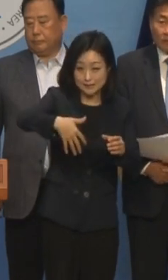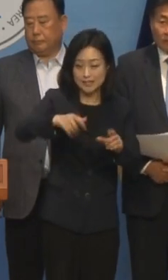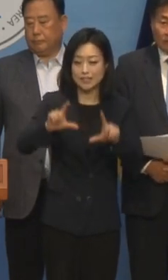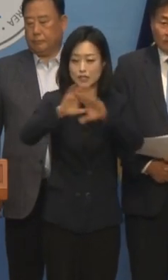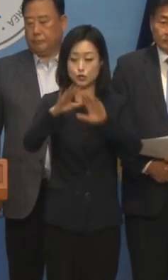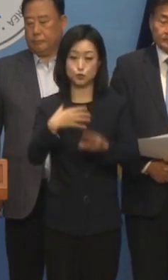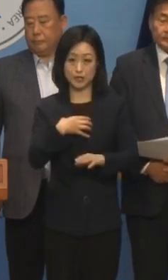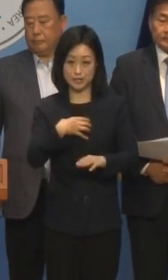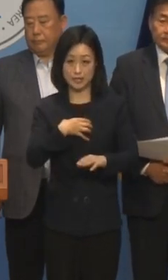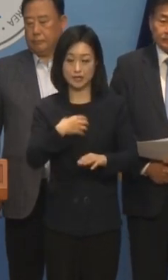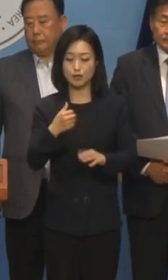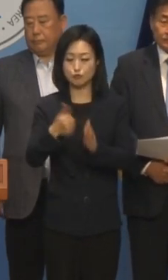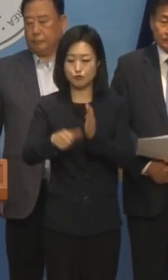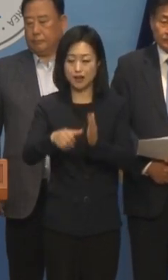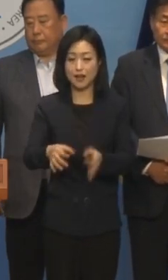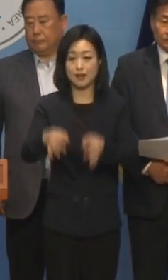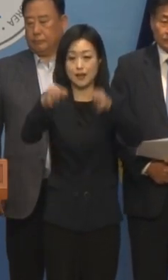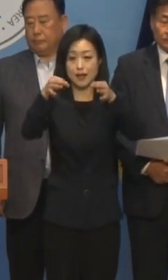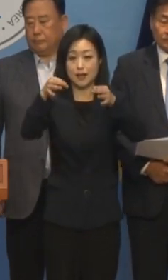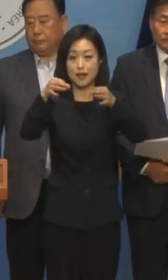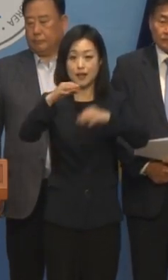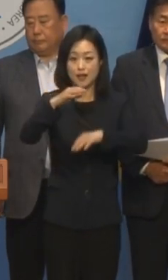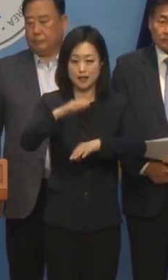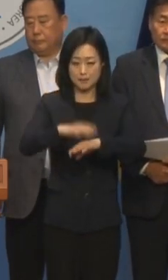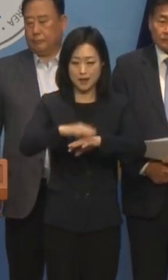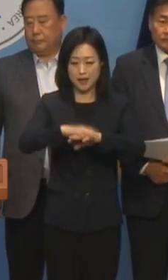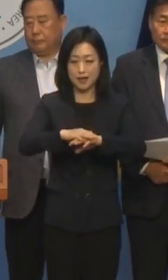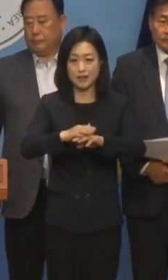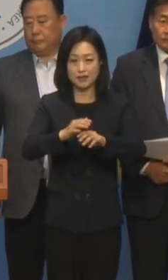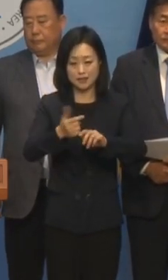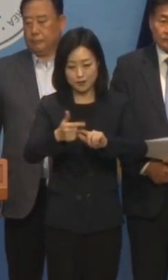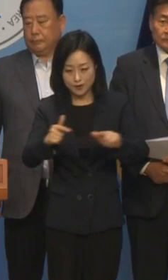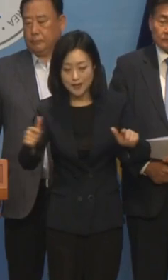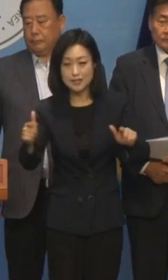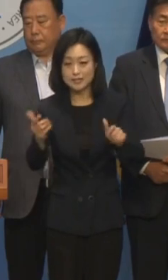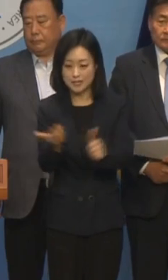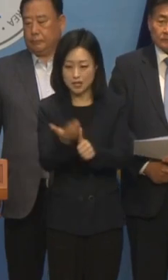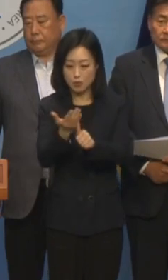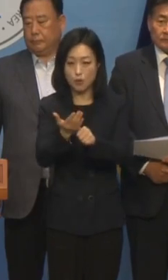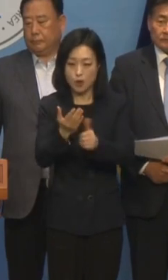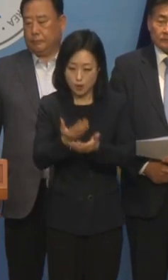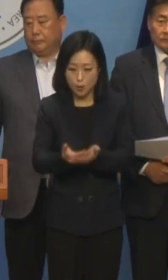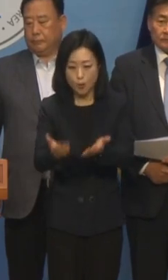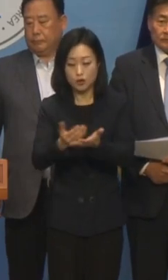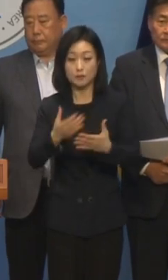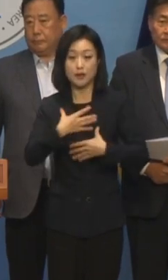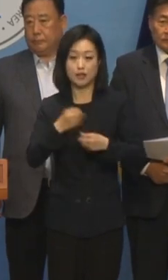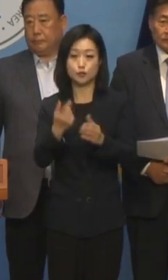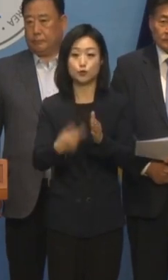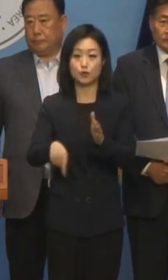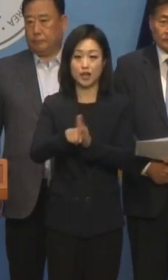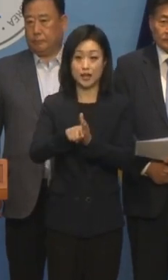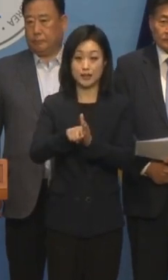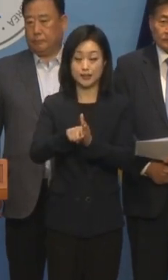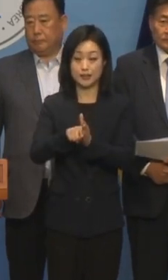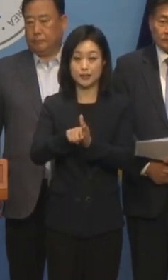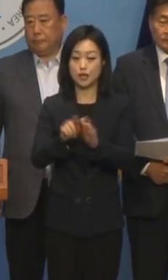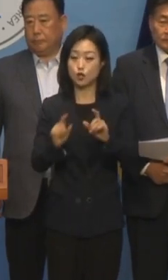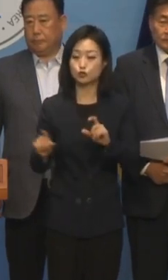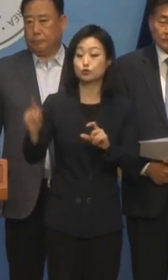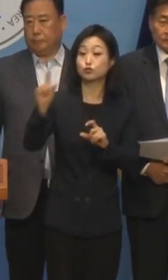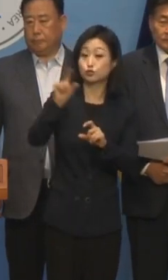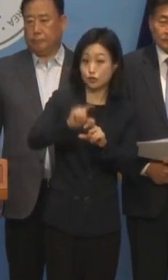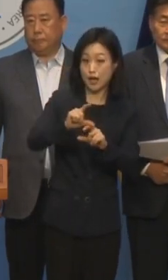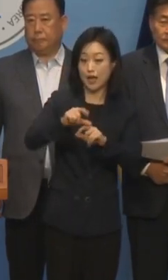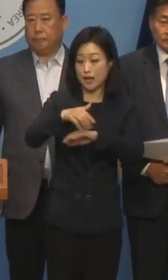기후위기, 고물가 시대, 농산물의 안정적 생산 및 공급 확대를 위한